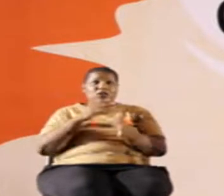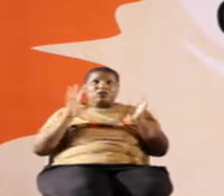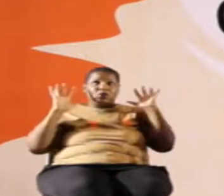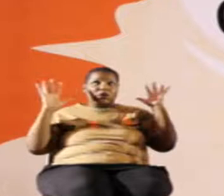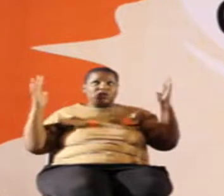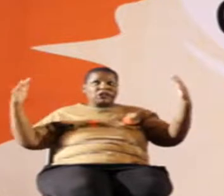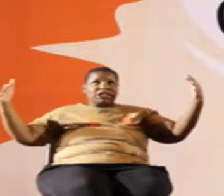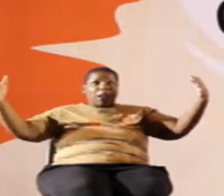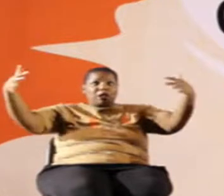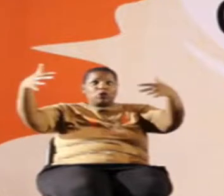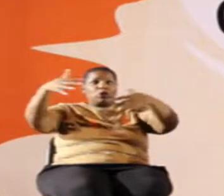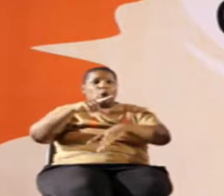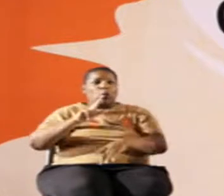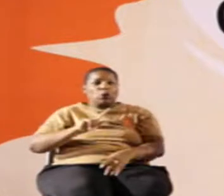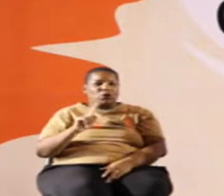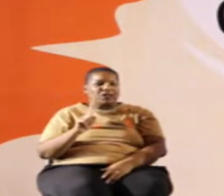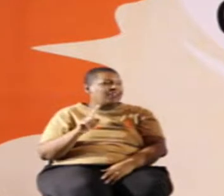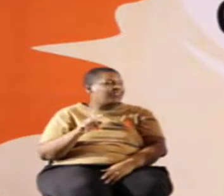todo, não.